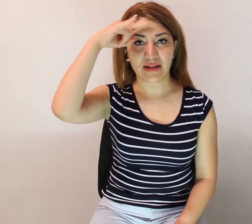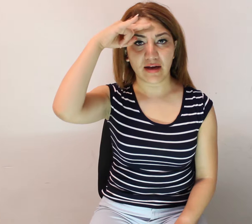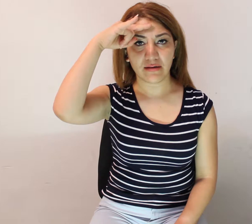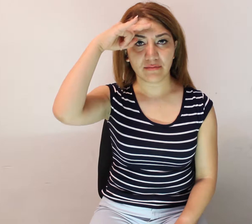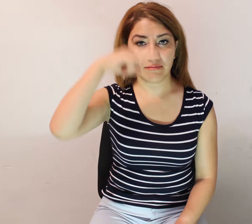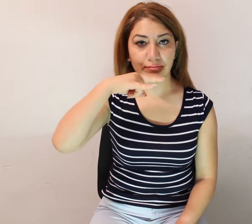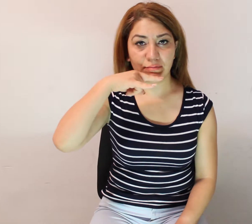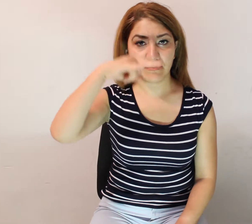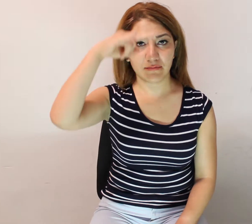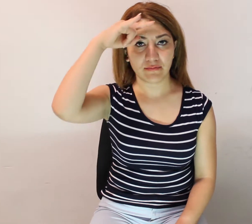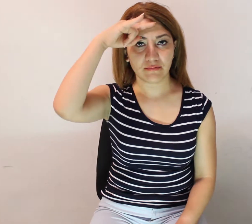Ղազախստան,